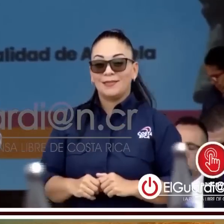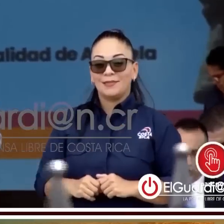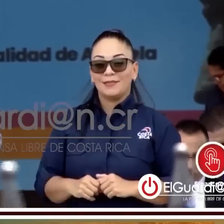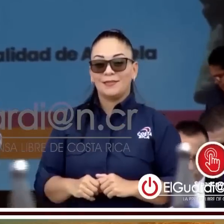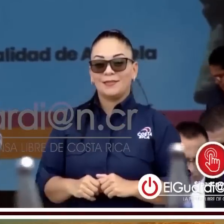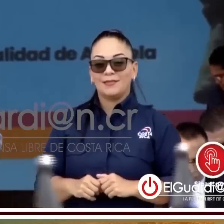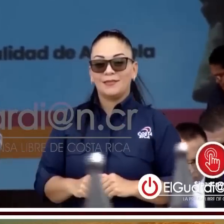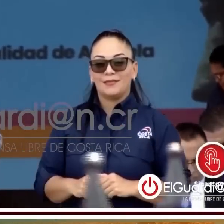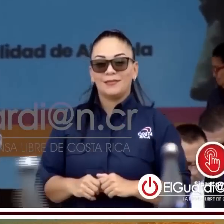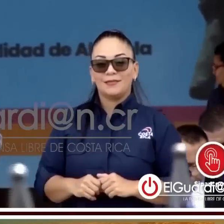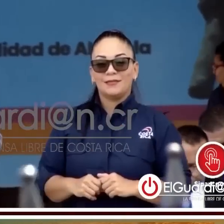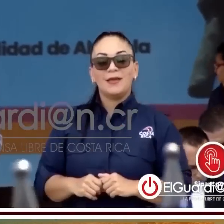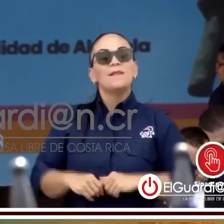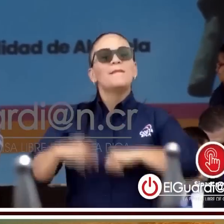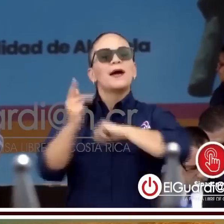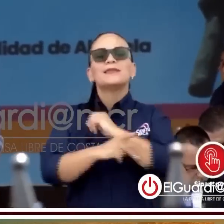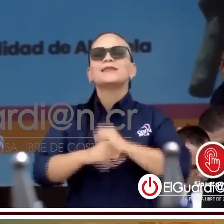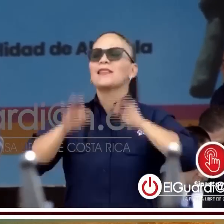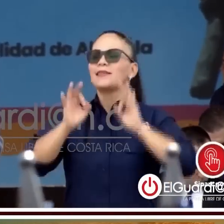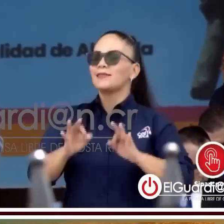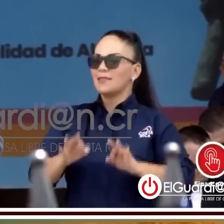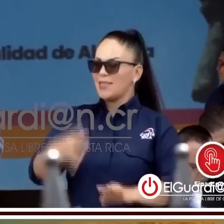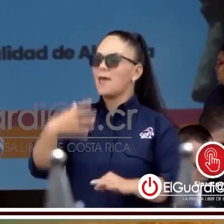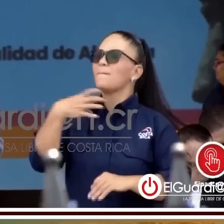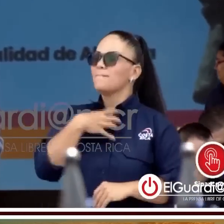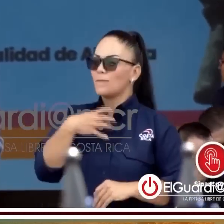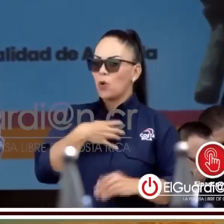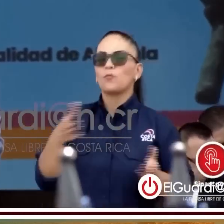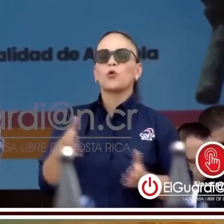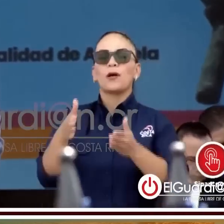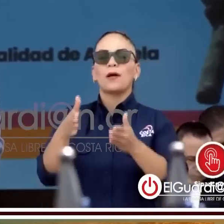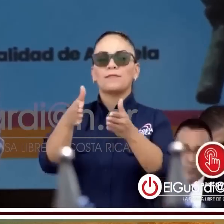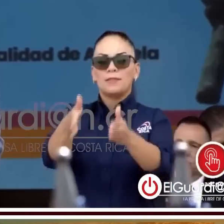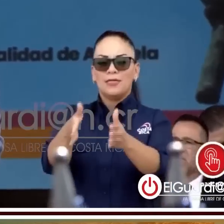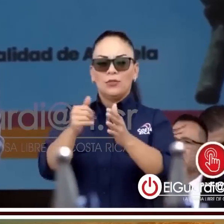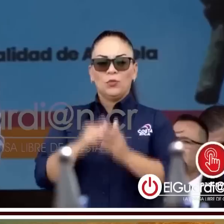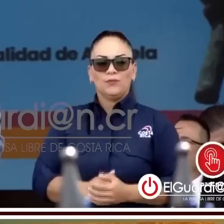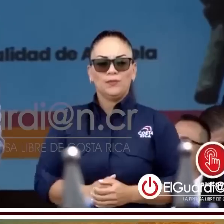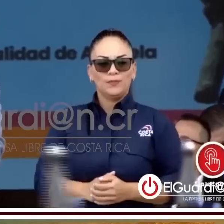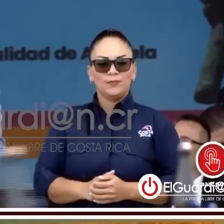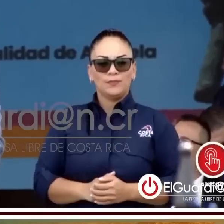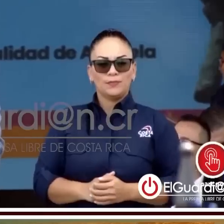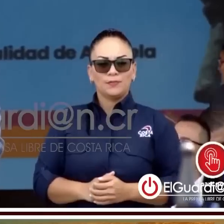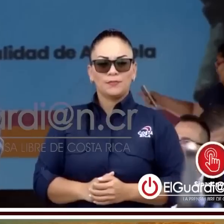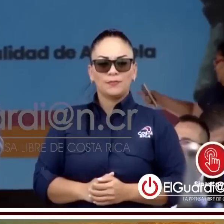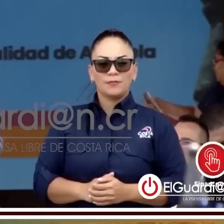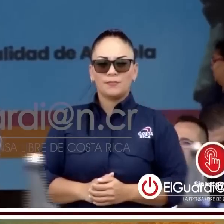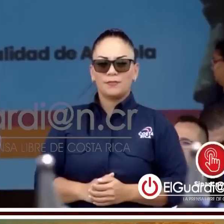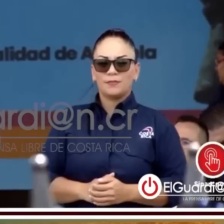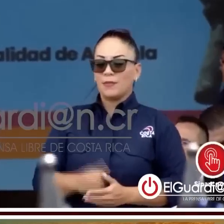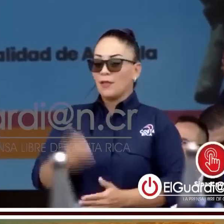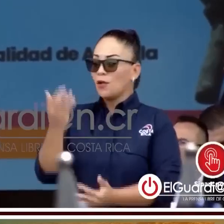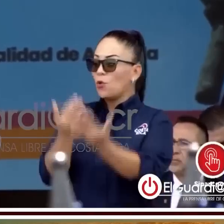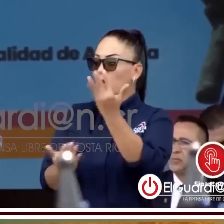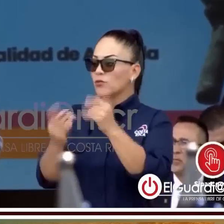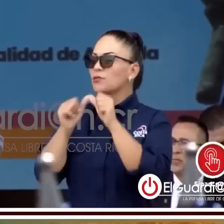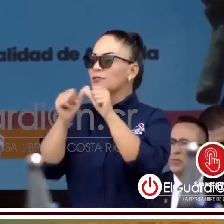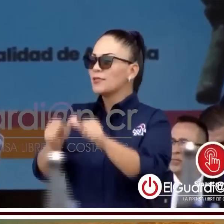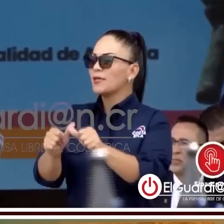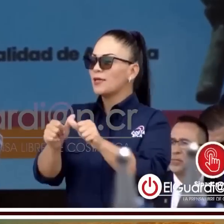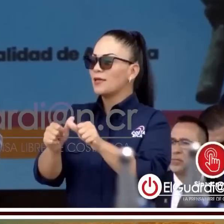que decide su propio camino. Sigue encendido en su